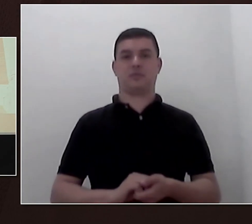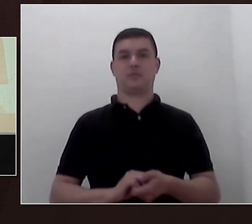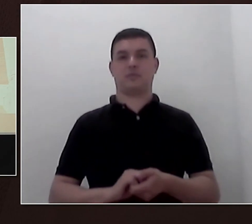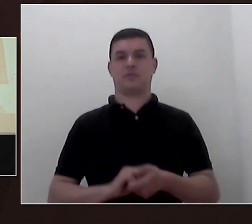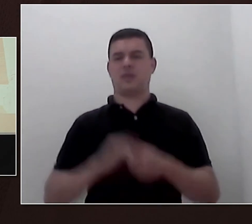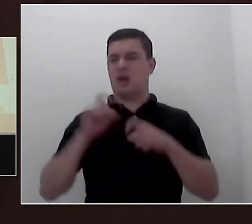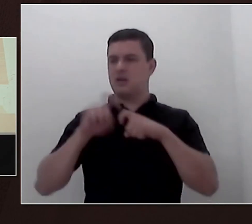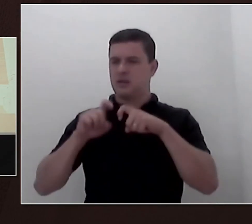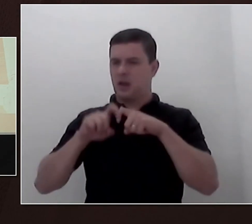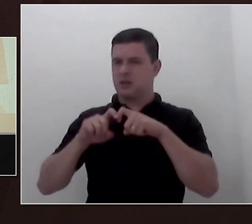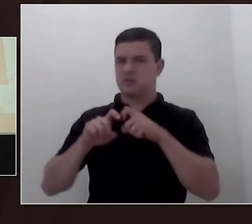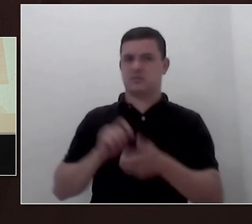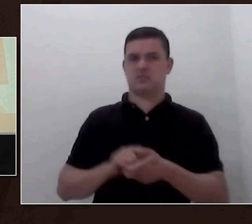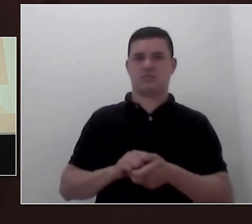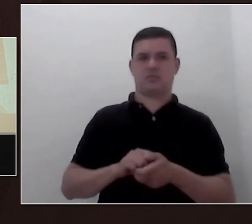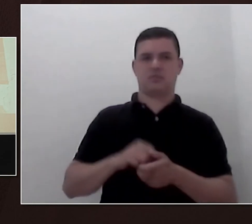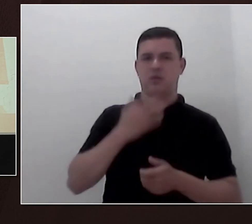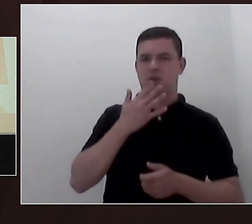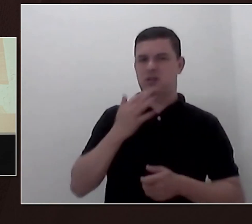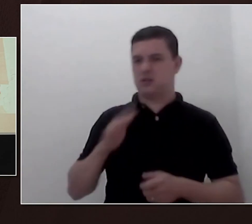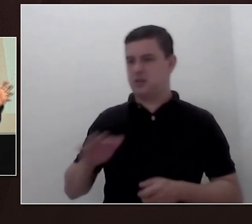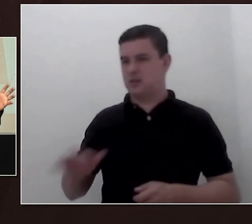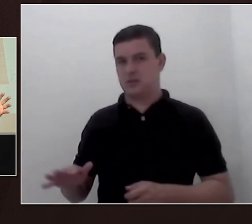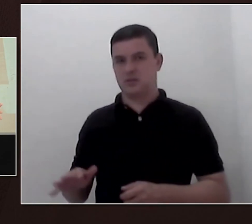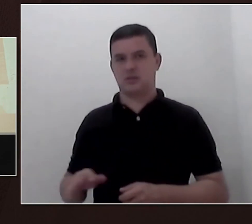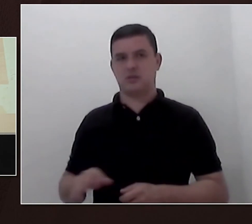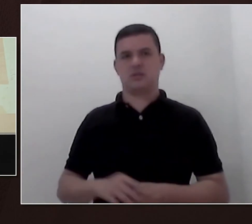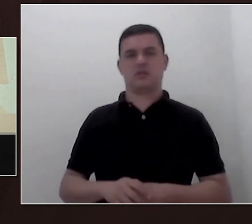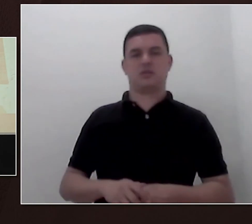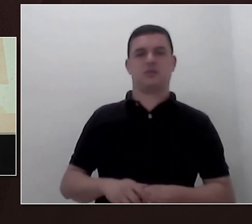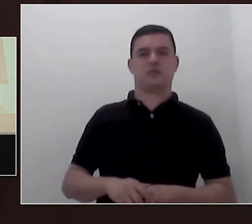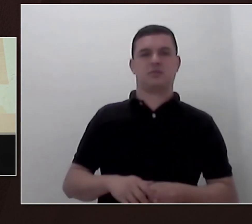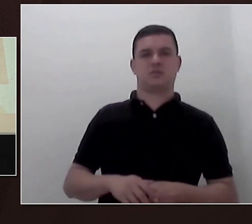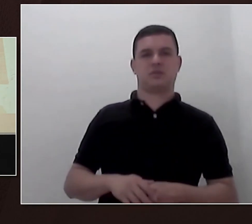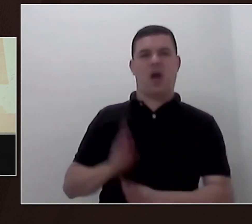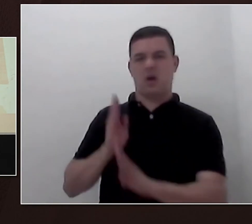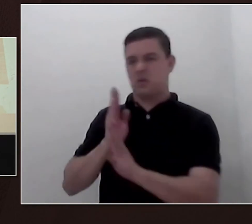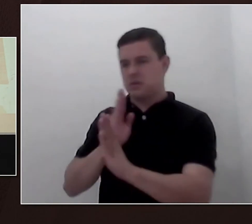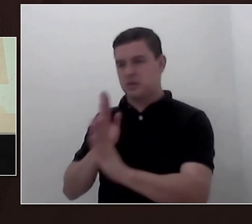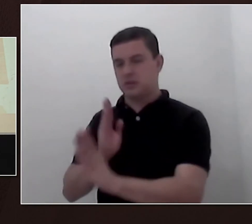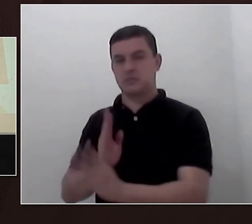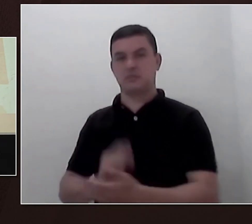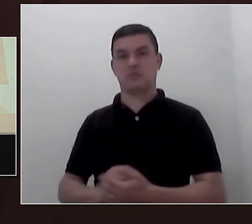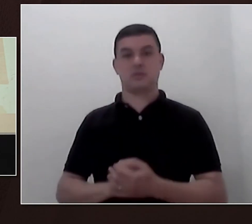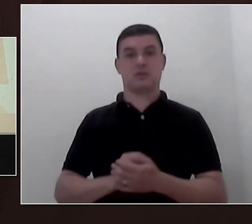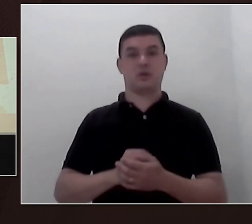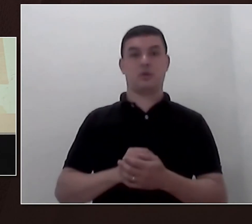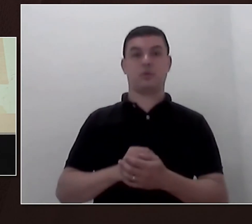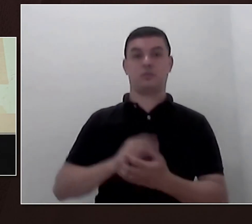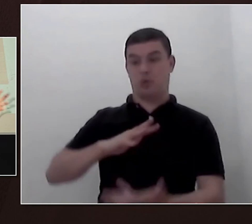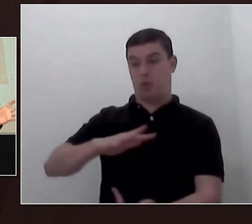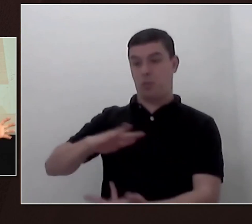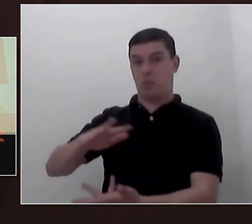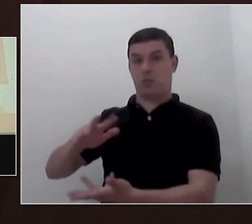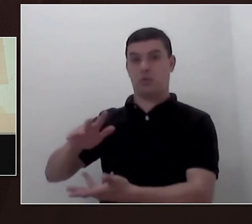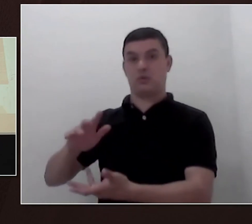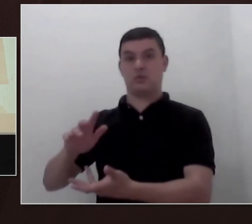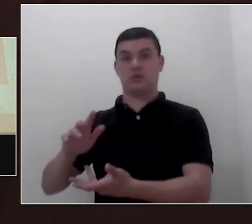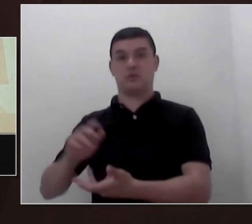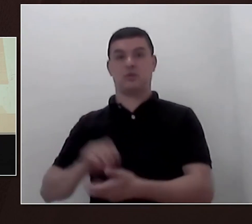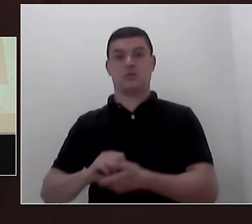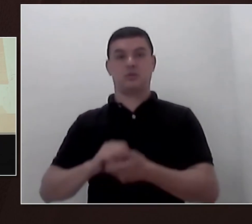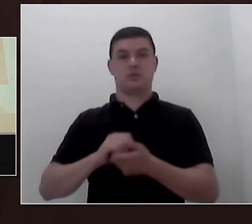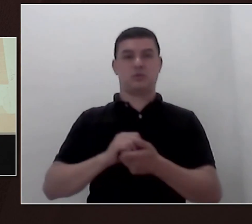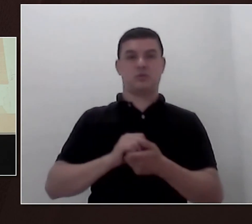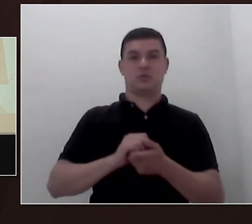ilegal mais. Daqui a pouco, irmãos, todas essas coisas, irmãos, estão acontecendo perante nossos olhos. É a concupiscência